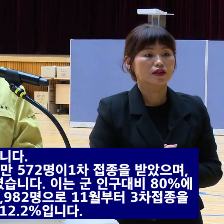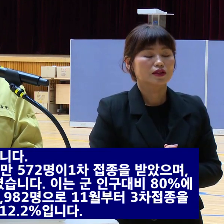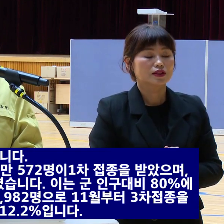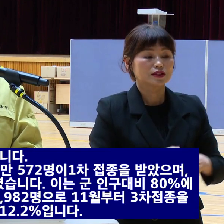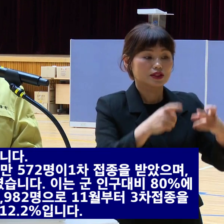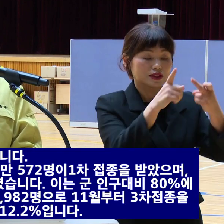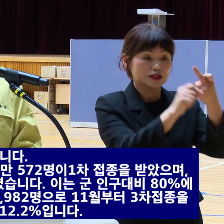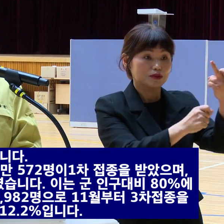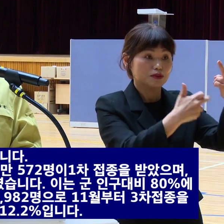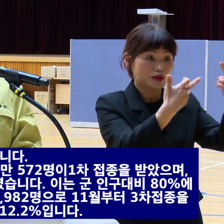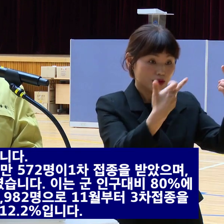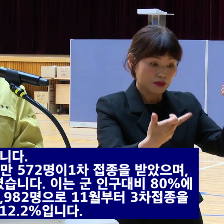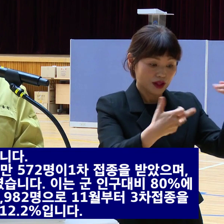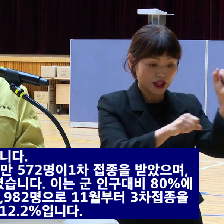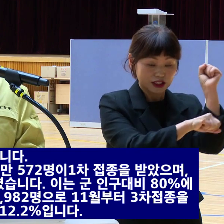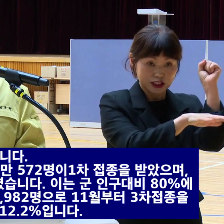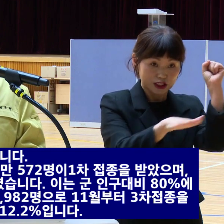기준으로 총